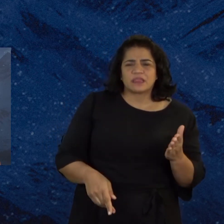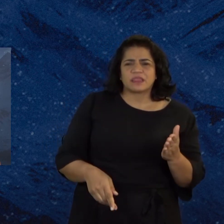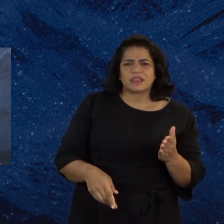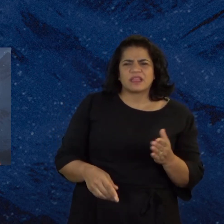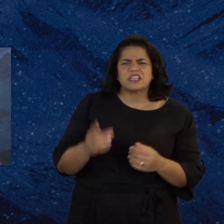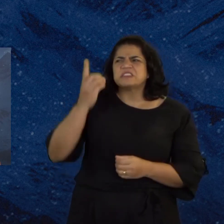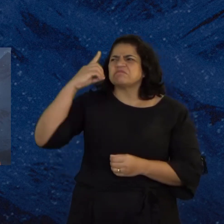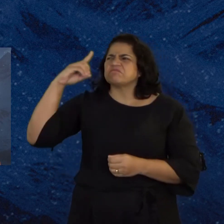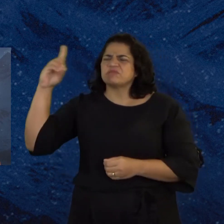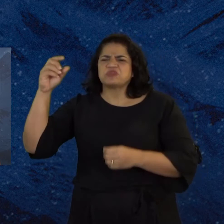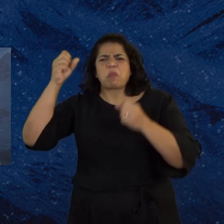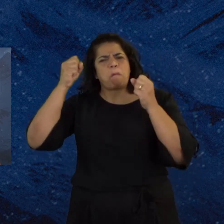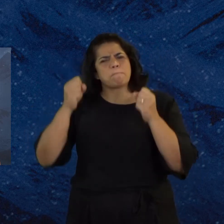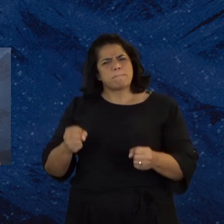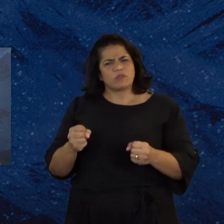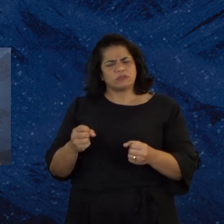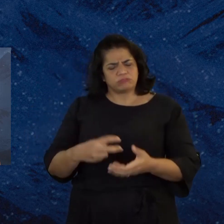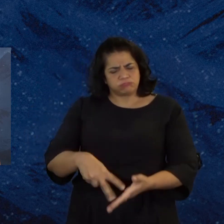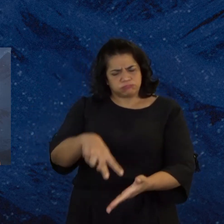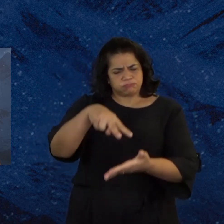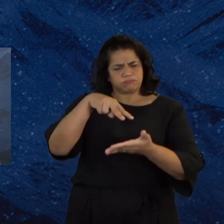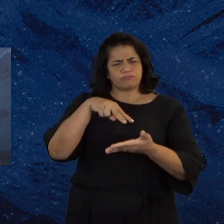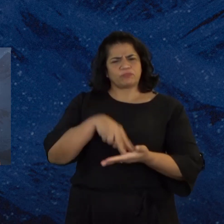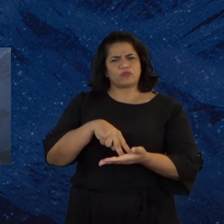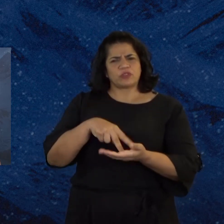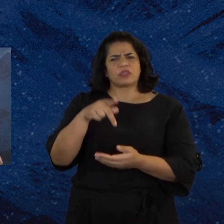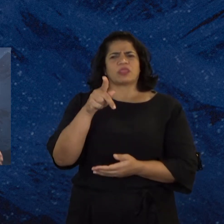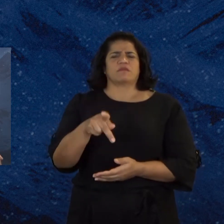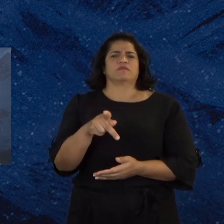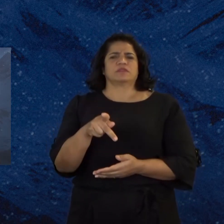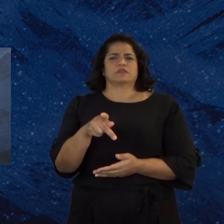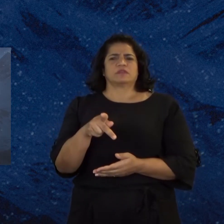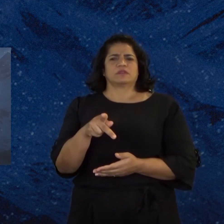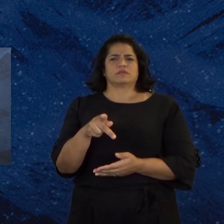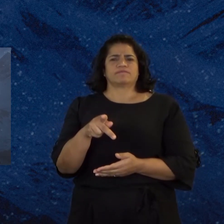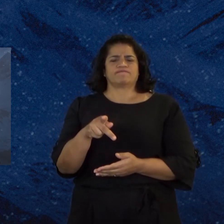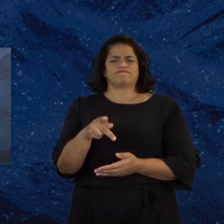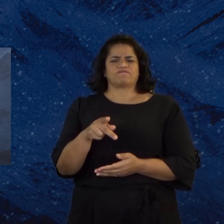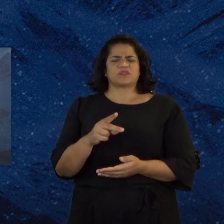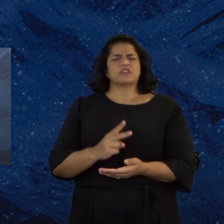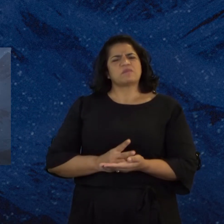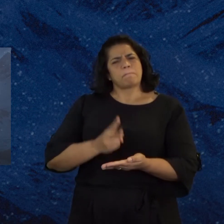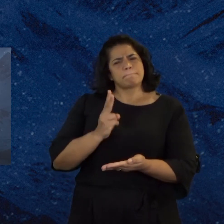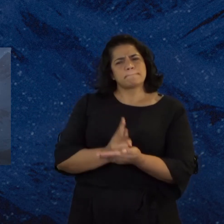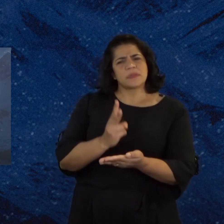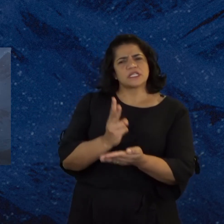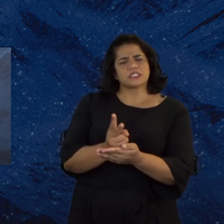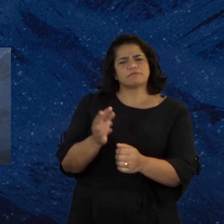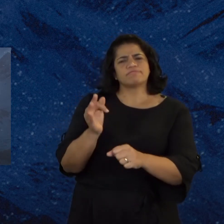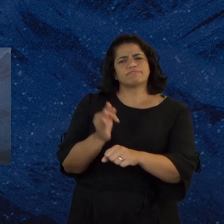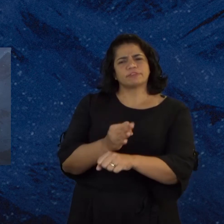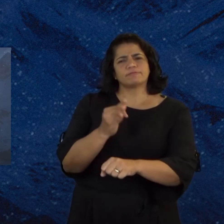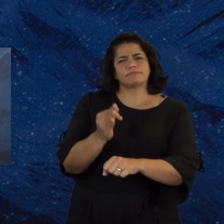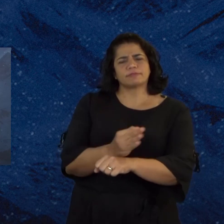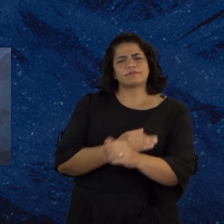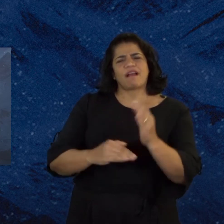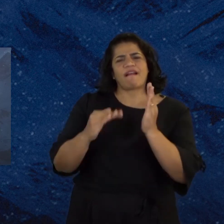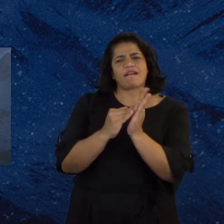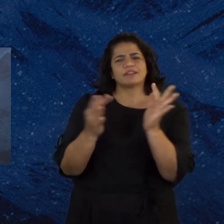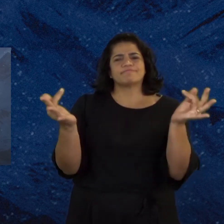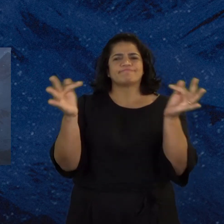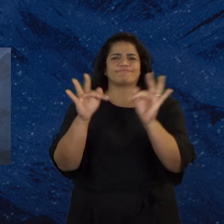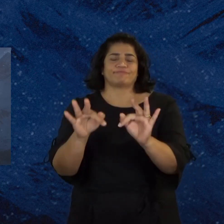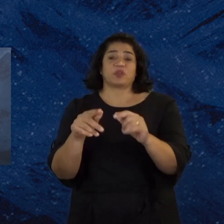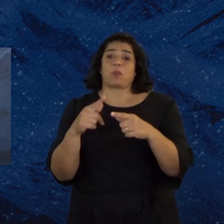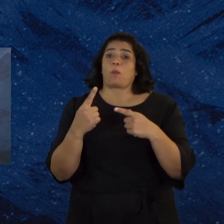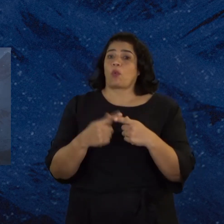você prosseguir e levar você a perseverar até o fim. Por quê? Ele quer levar você para o ambiente